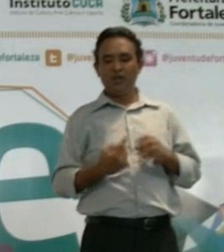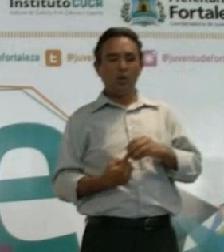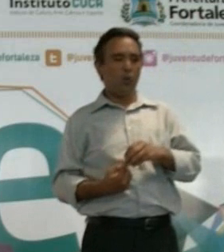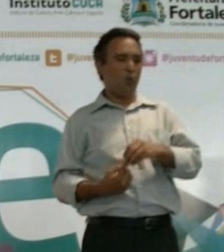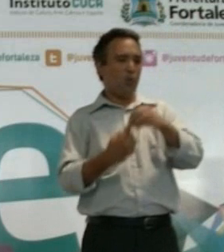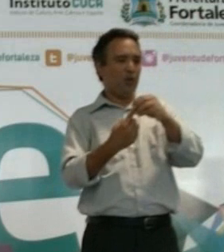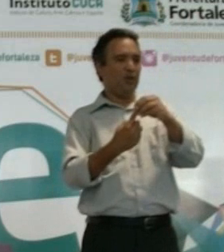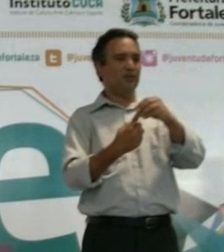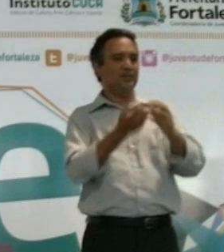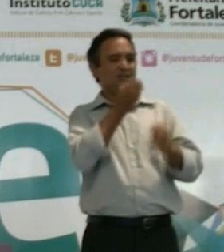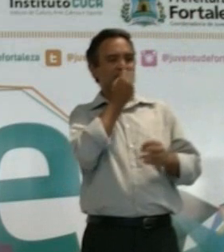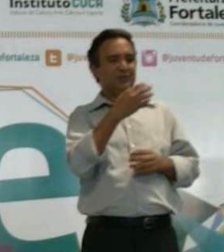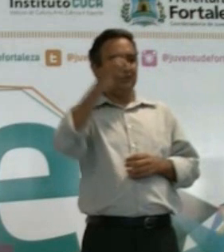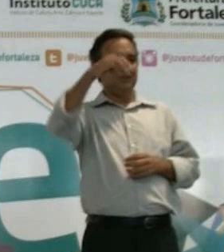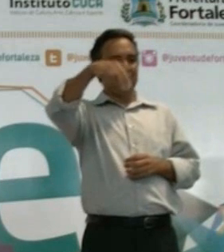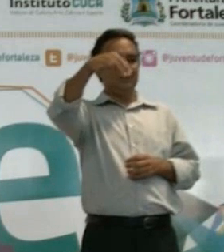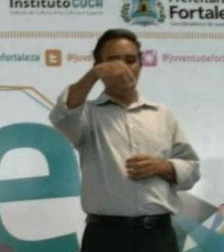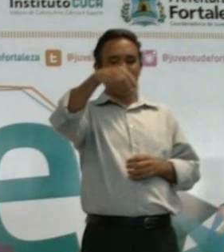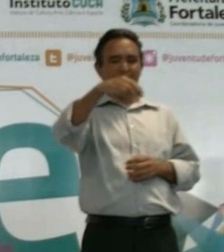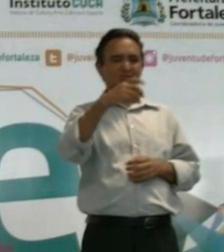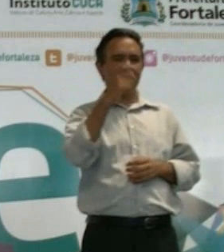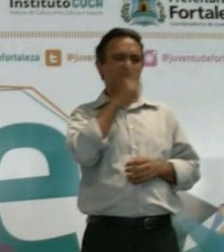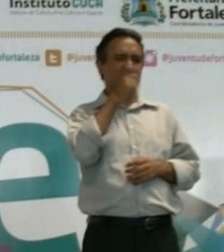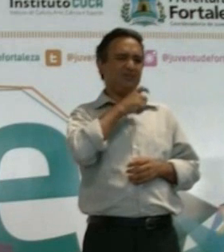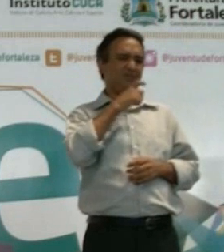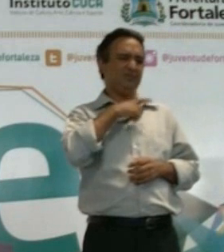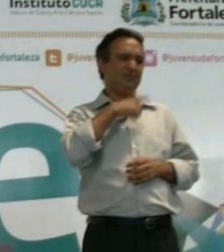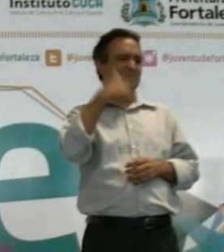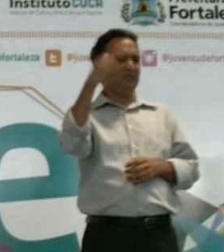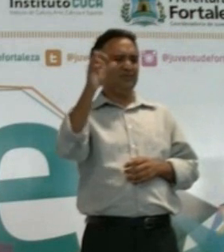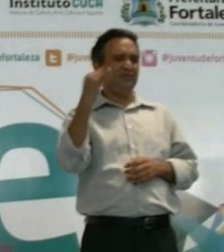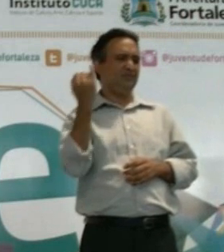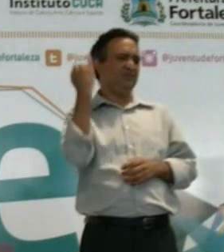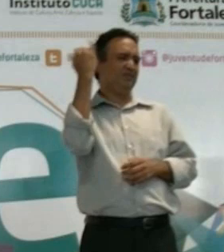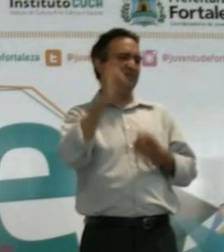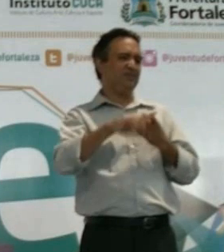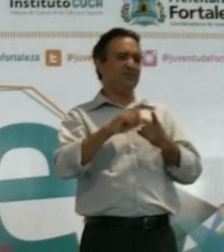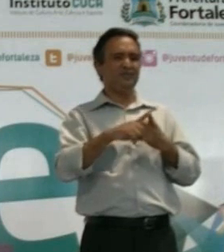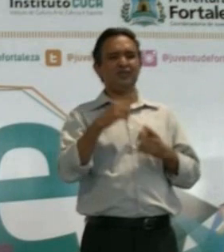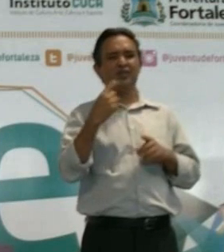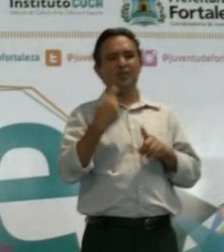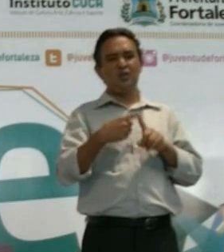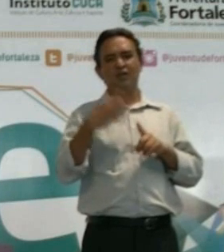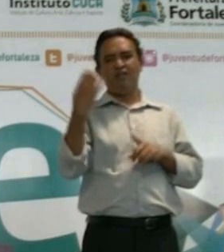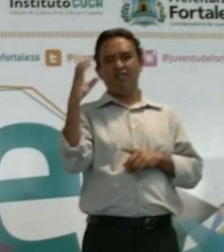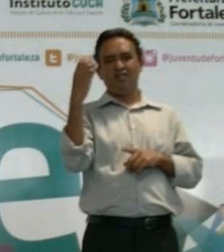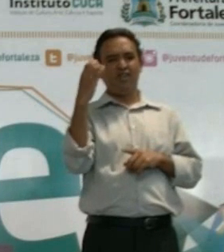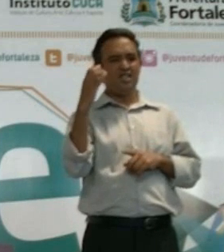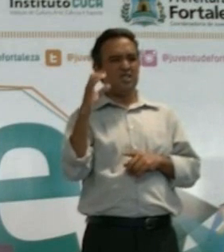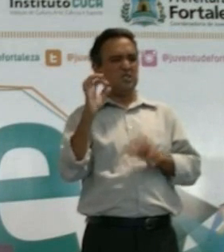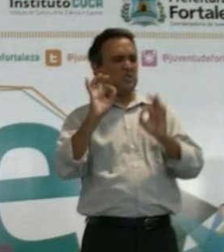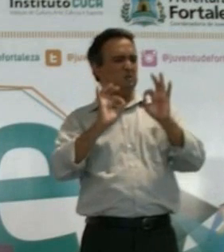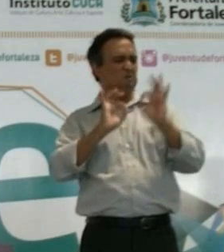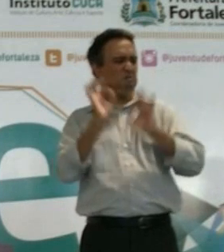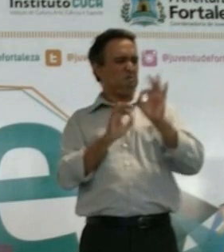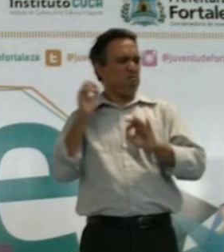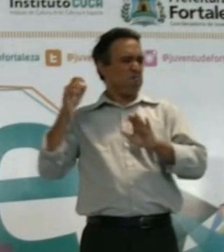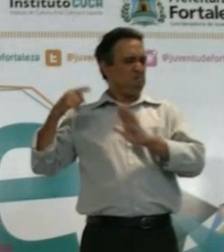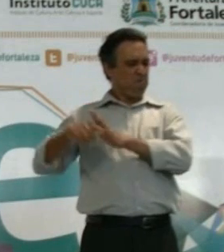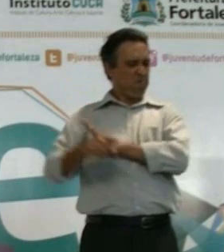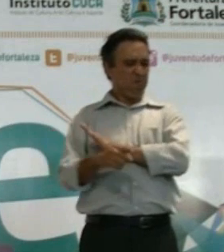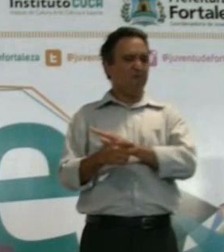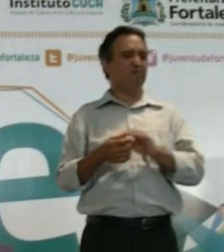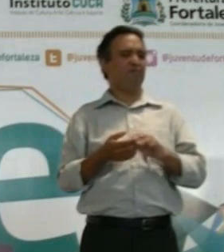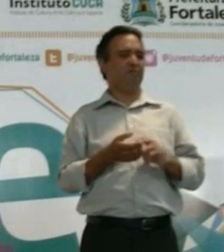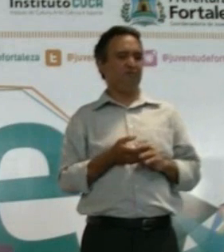que presta na matemática, né? Mentira, né? Tem muitas outras coisas muito importantes. A matemática é uma ciência muito rica. Muitas situações são explicadas